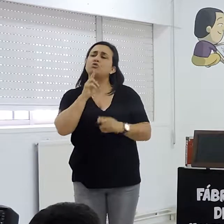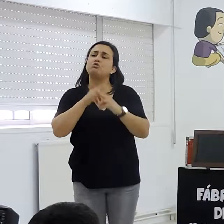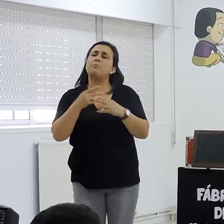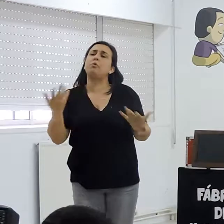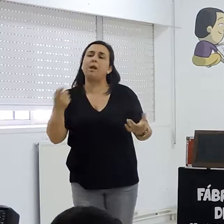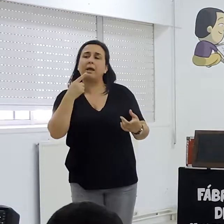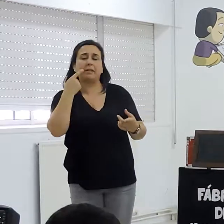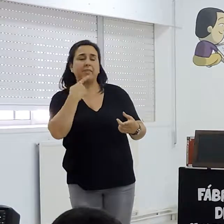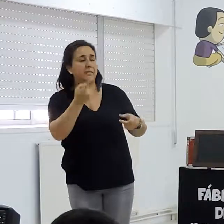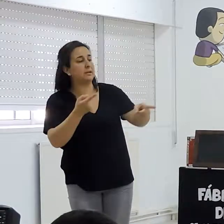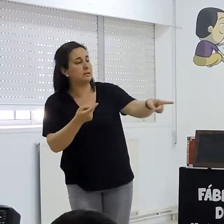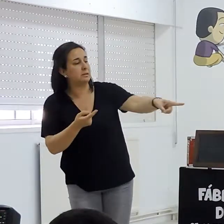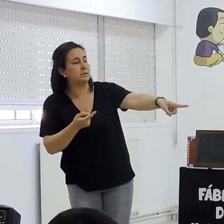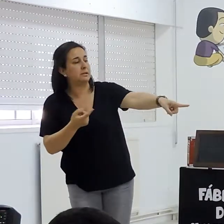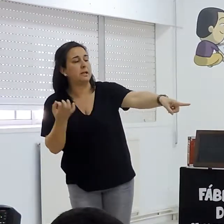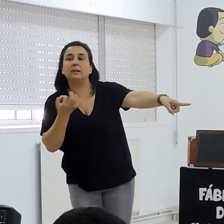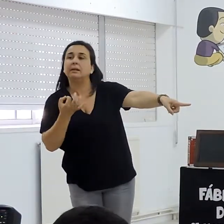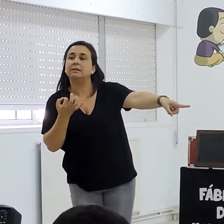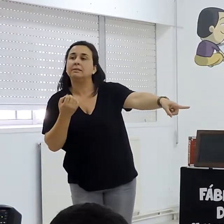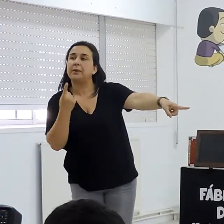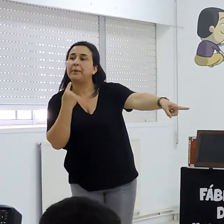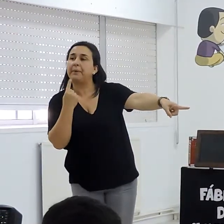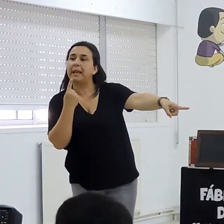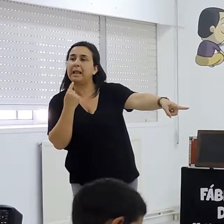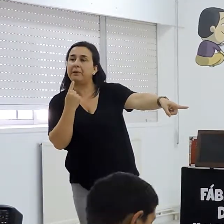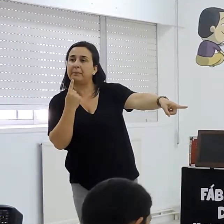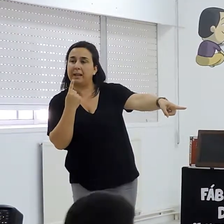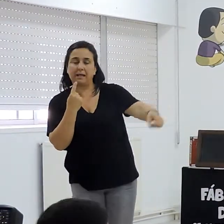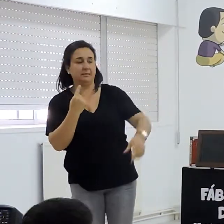¿vale? Como por ejemplo... Vela.